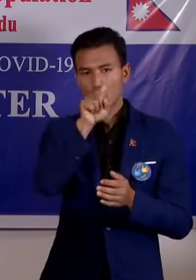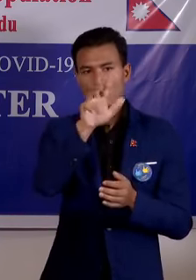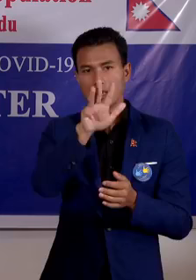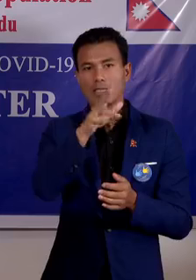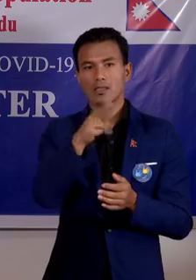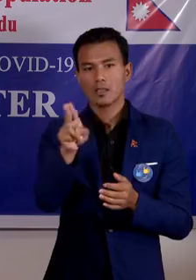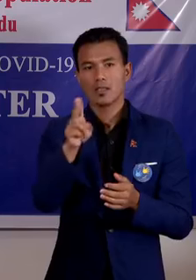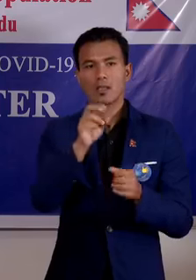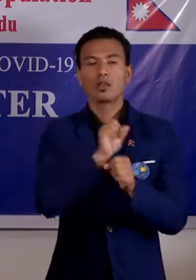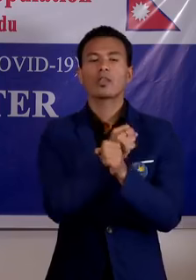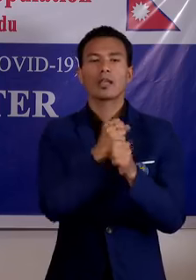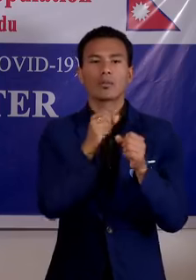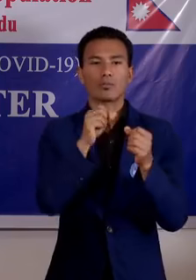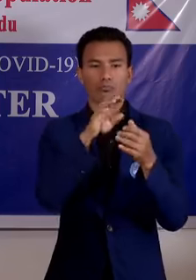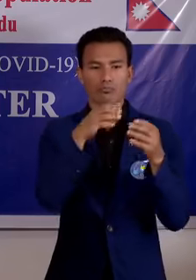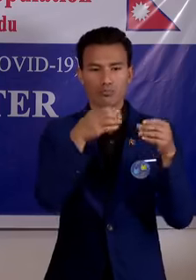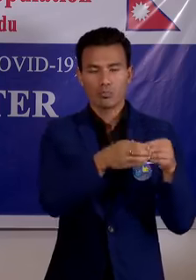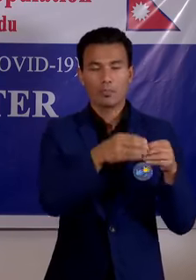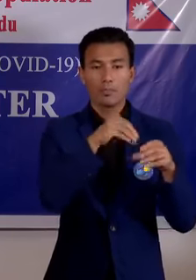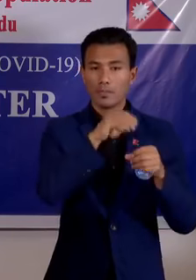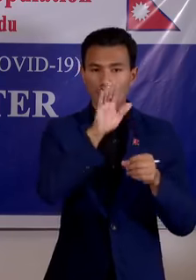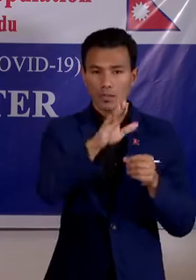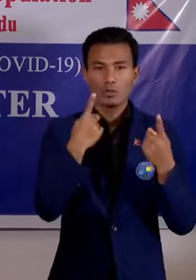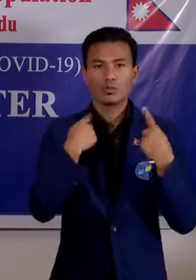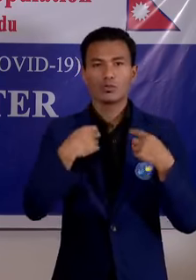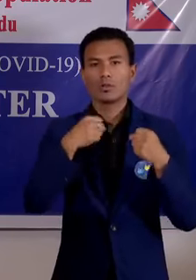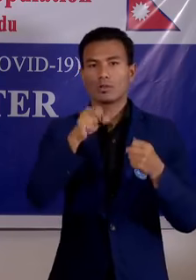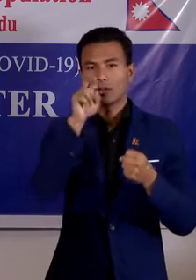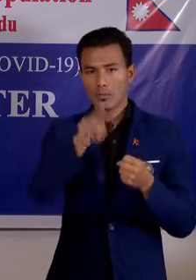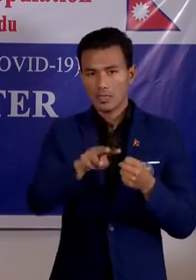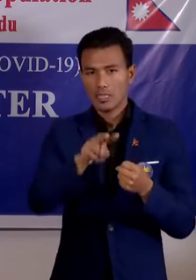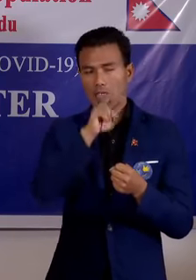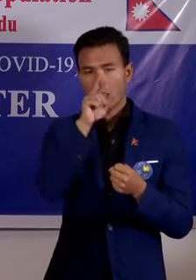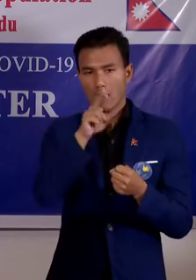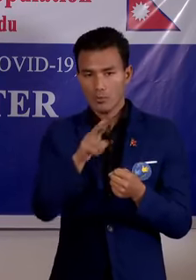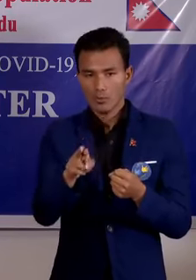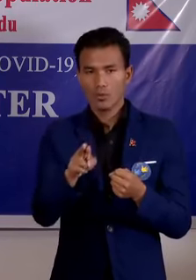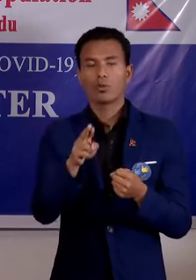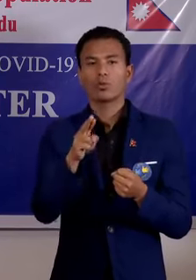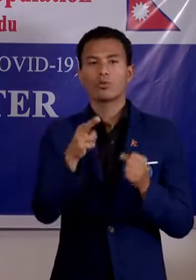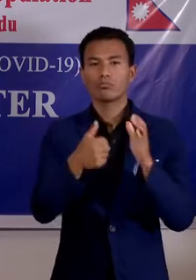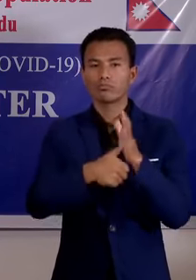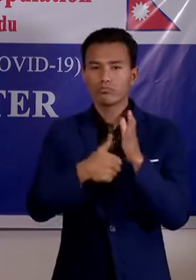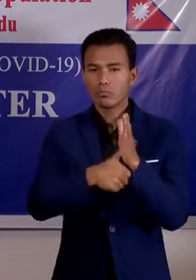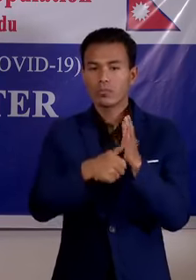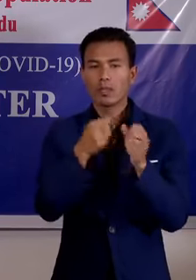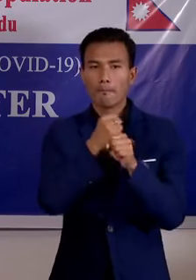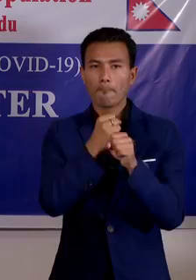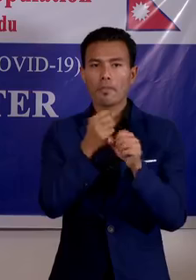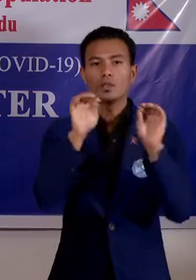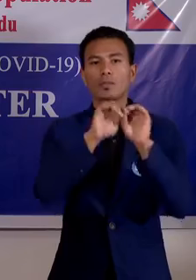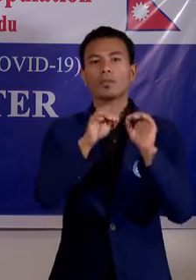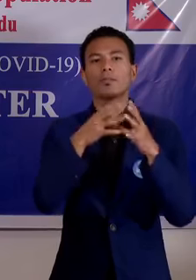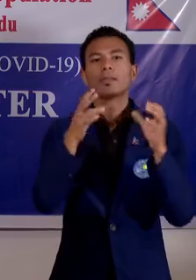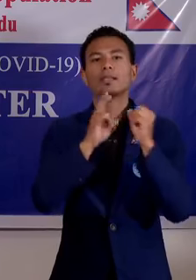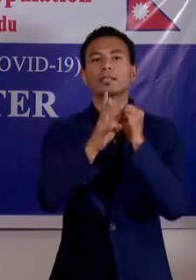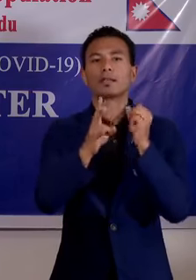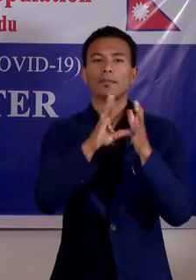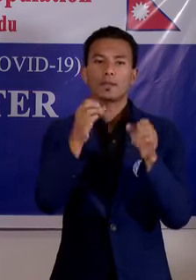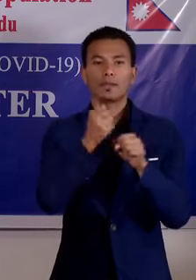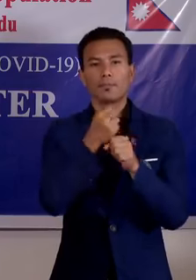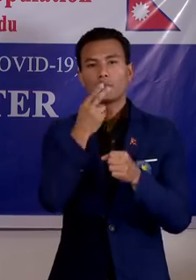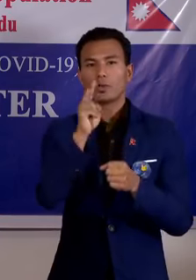अहिलेसम्म रेड जोनमा हुनुहुन्छ। उहाँहरूको स्वास्थ्यको अवस्थाको बारेमा र उहाँहरूको ट्रेसिङ गर्ने काम सम्बन्धित महाशाखाबाट भइरहेको